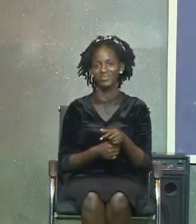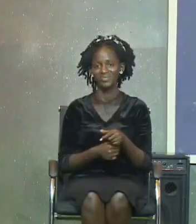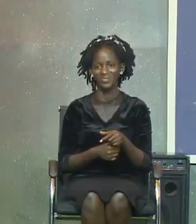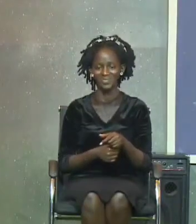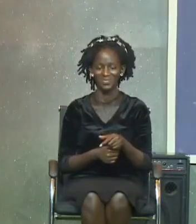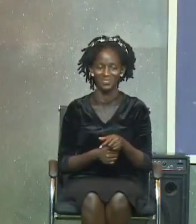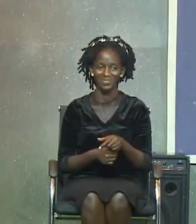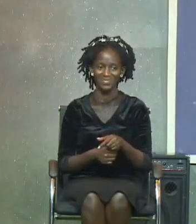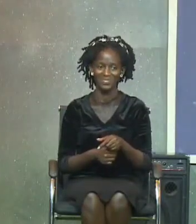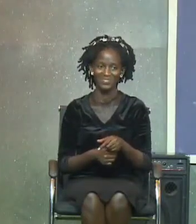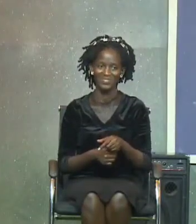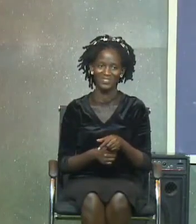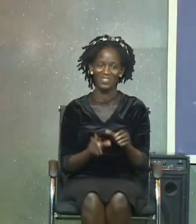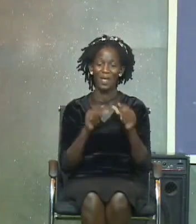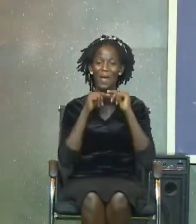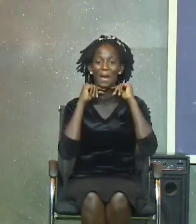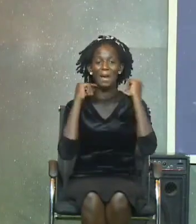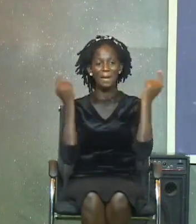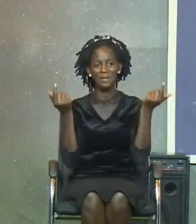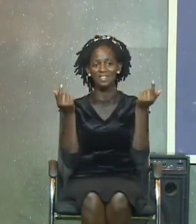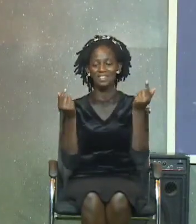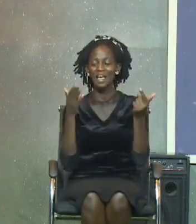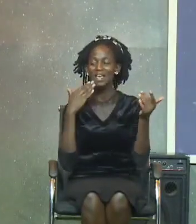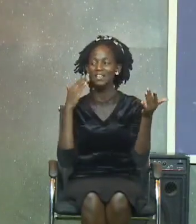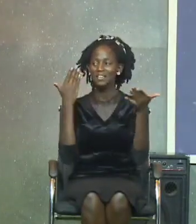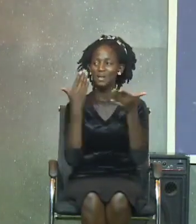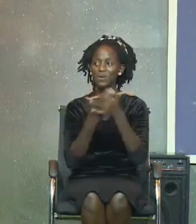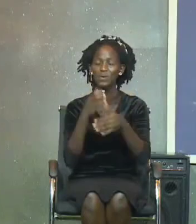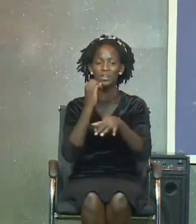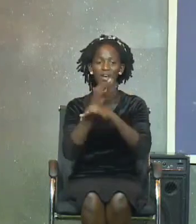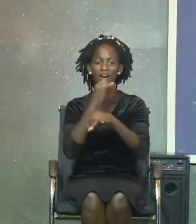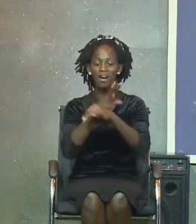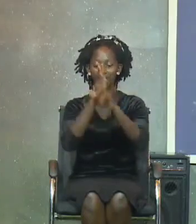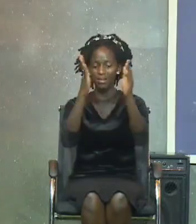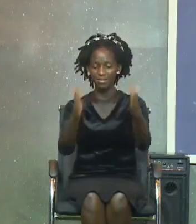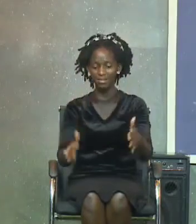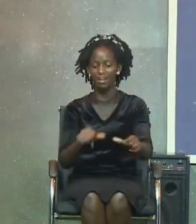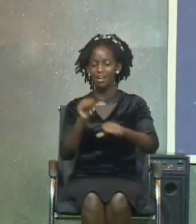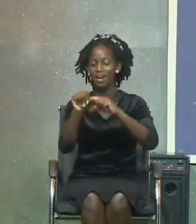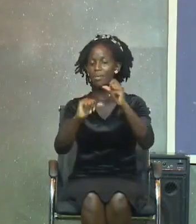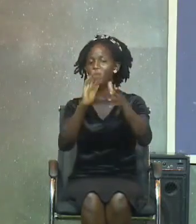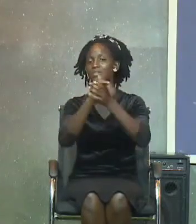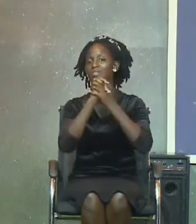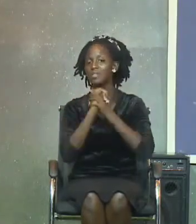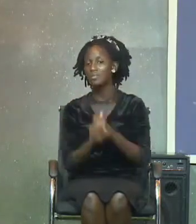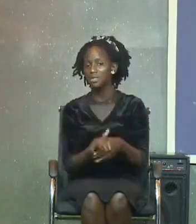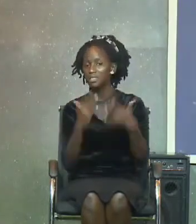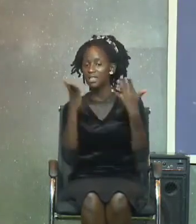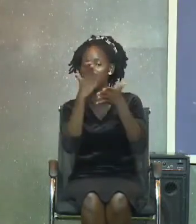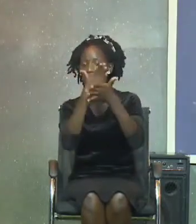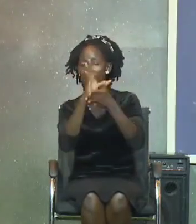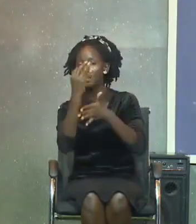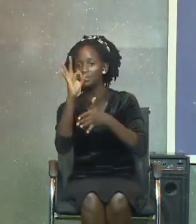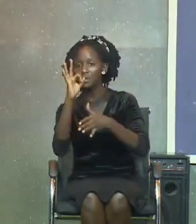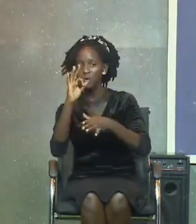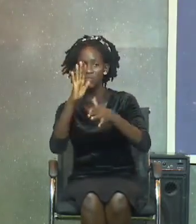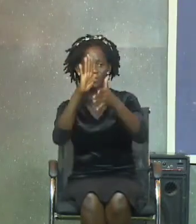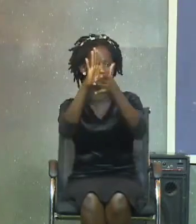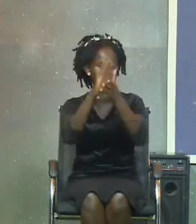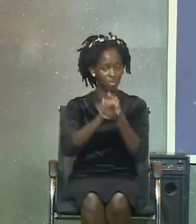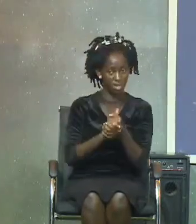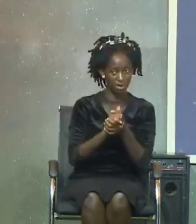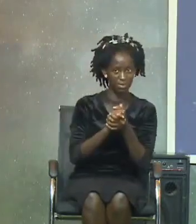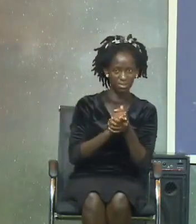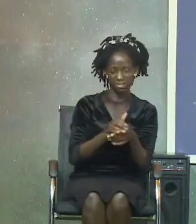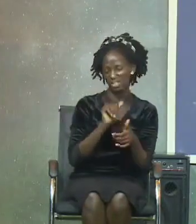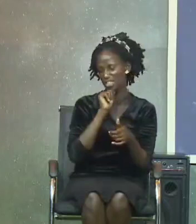Musumba tubyogereko abantu bano babimanyi ate kitundutundu ku bufumbo. Ekitundutundu ku bufumbo kuba obufumbo si kubeera nti